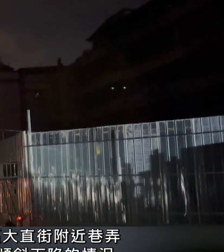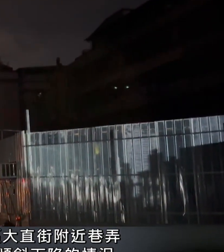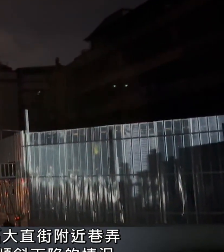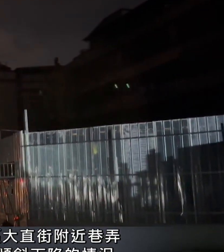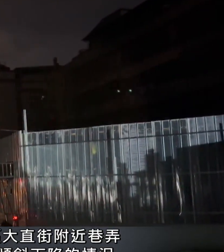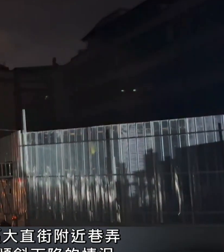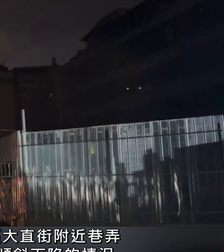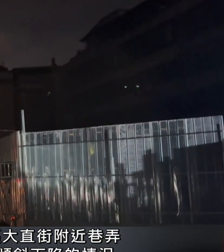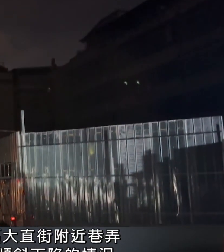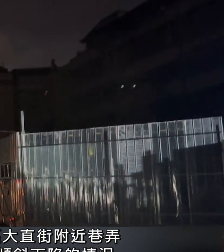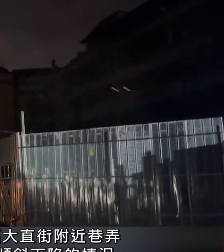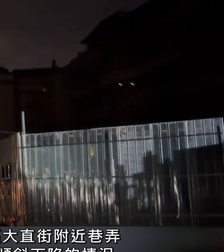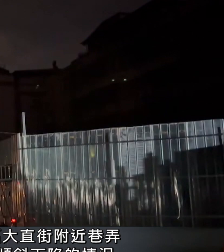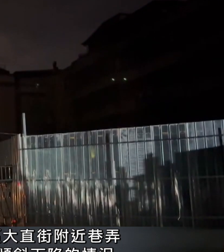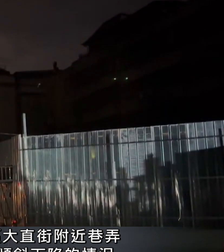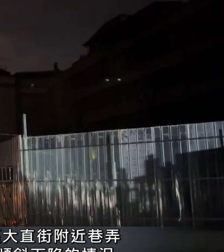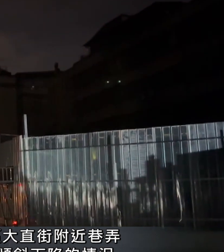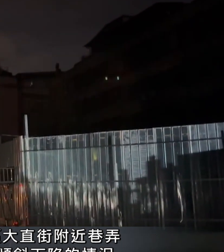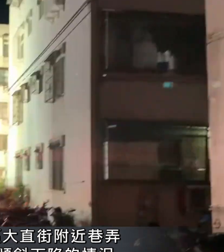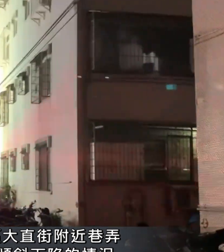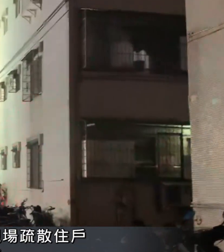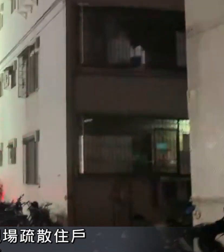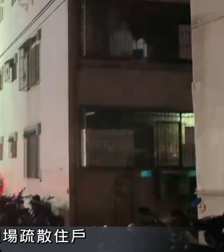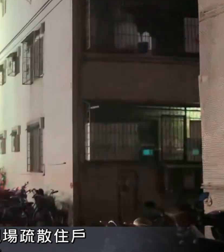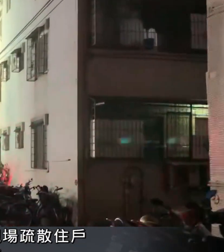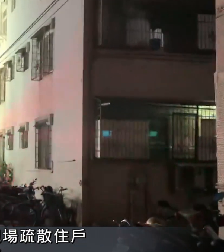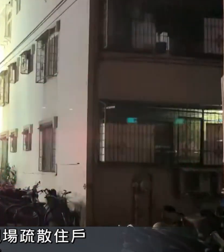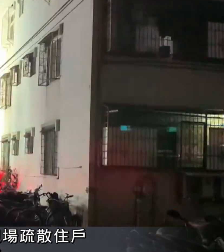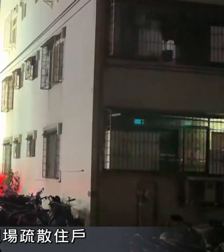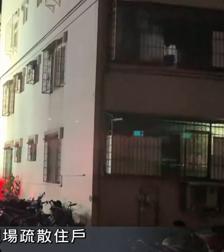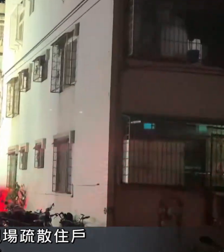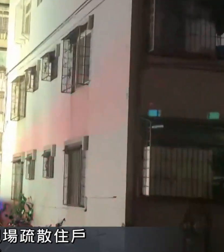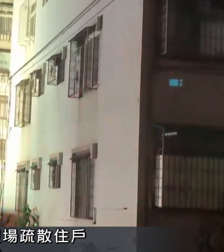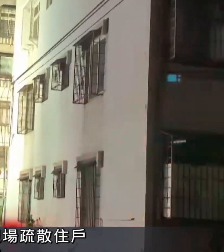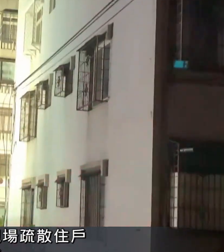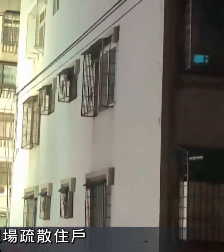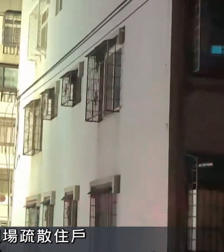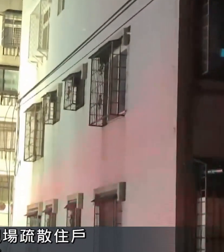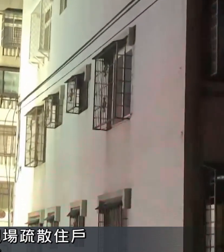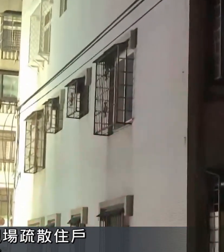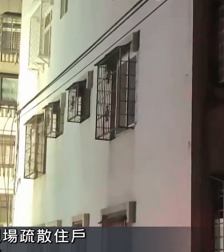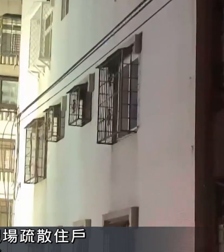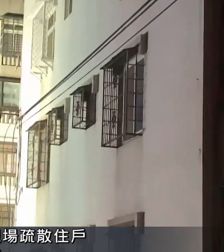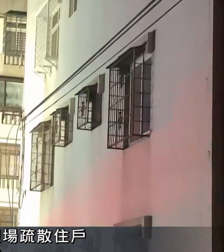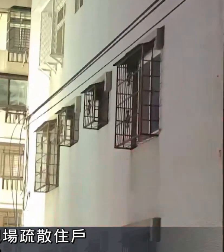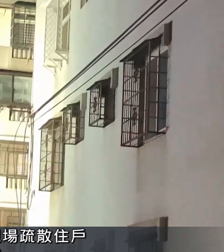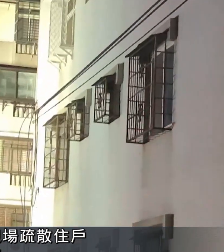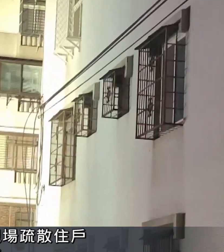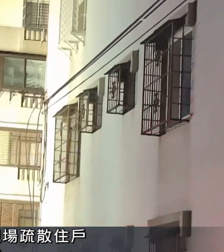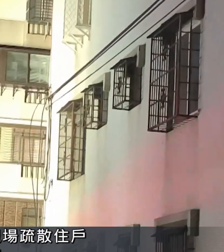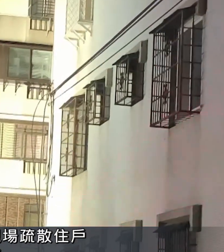生民宅倾斜下陷的情况，警消获报立即到现场疏散住户，并拉起封锁线警戒。